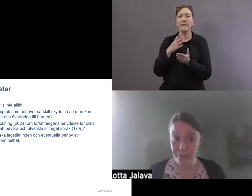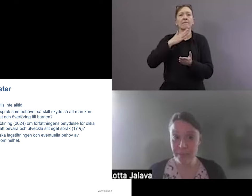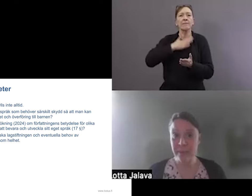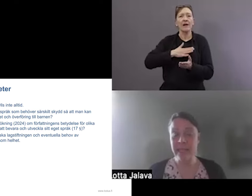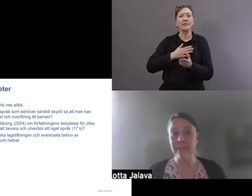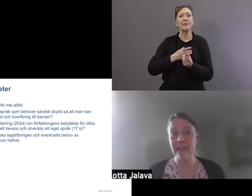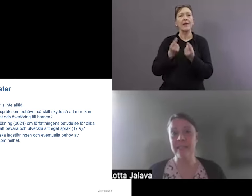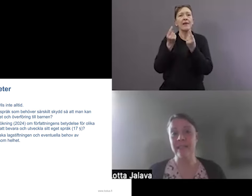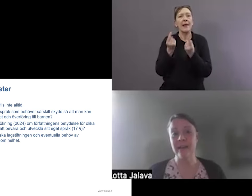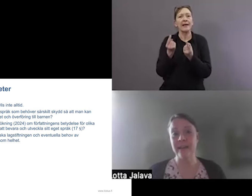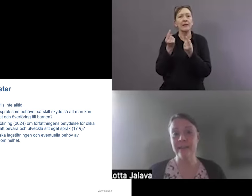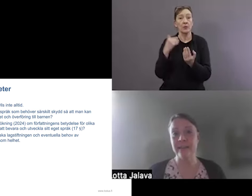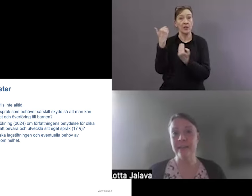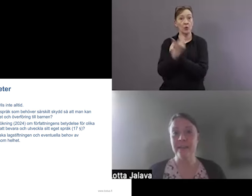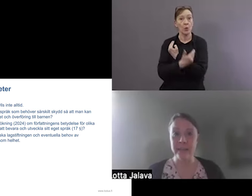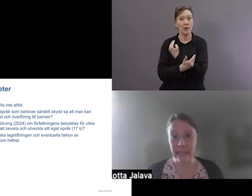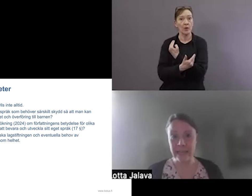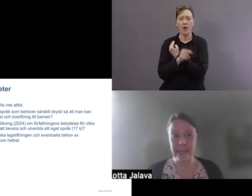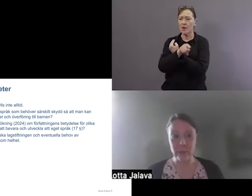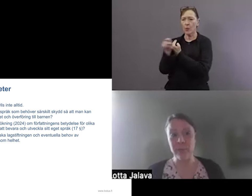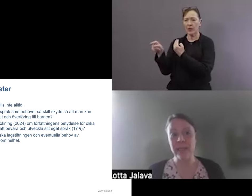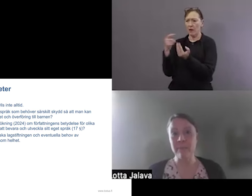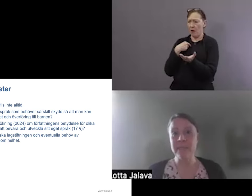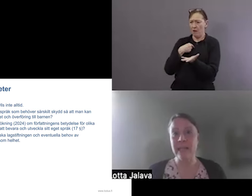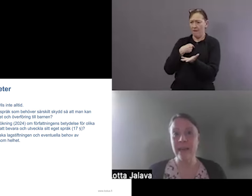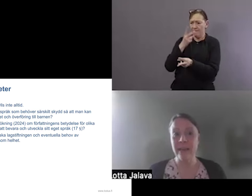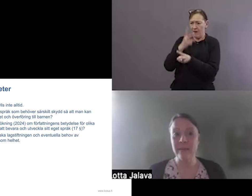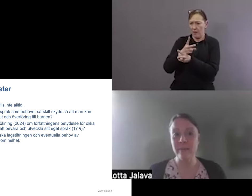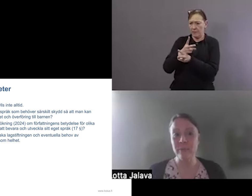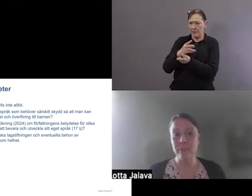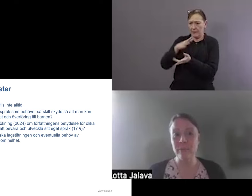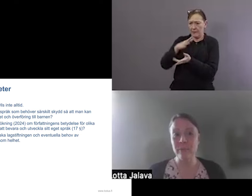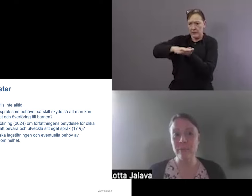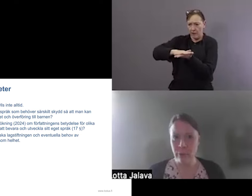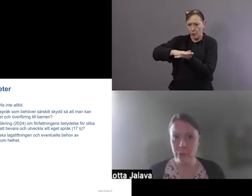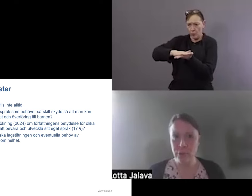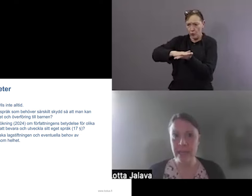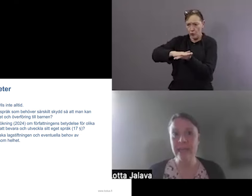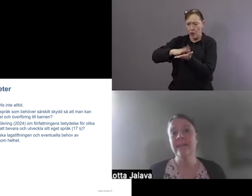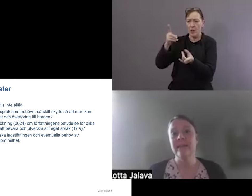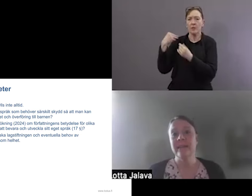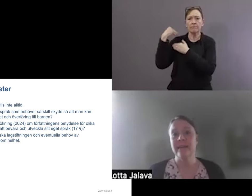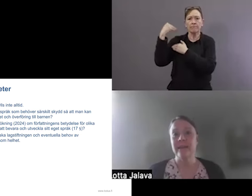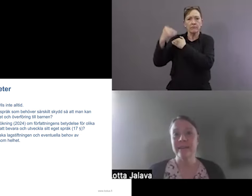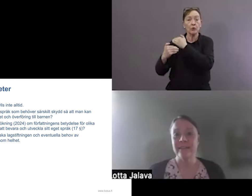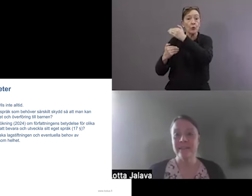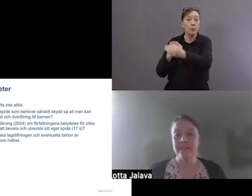status? Miten varmistetaan kielten siirtyminen lapsille ja pysyminen käytössä